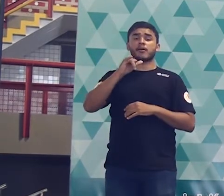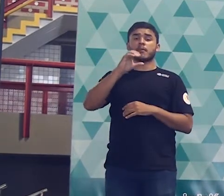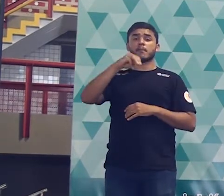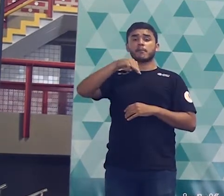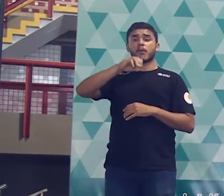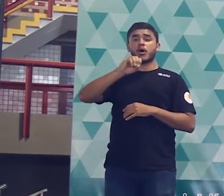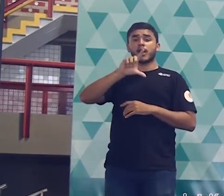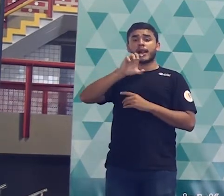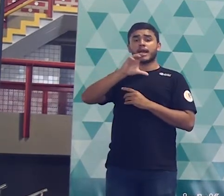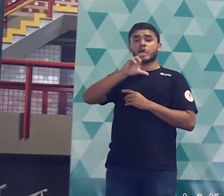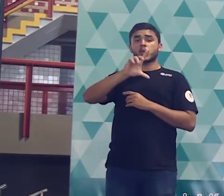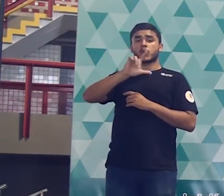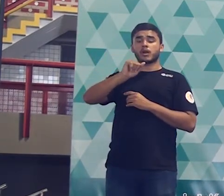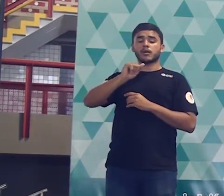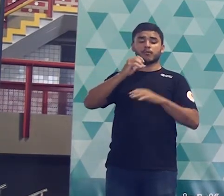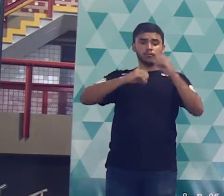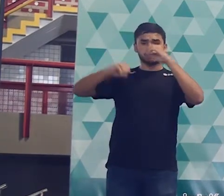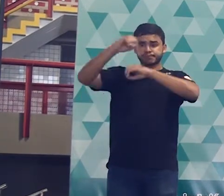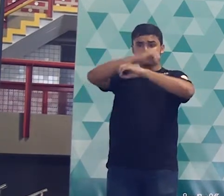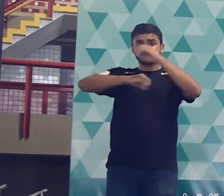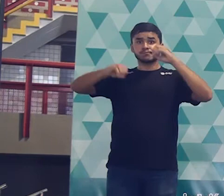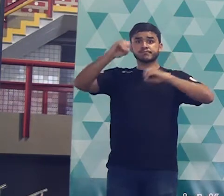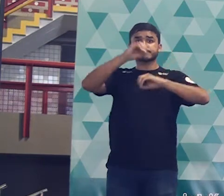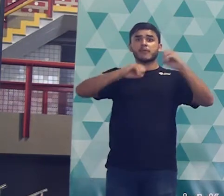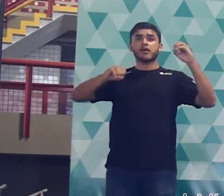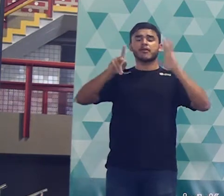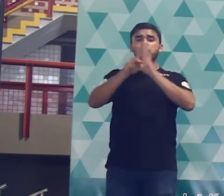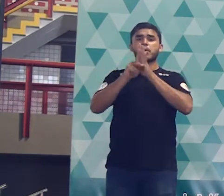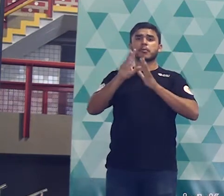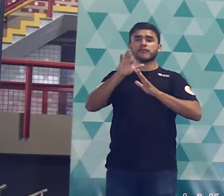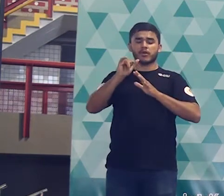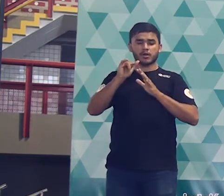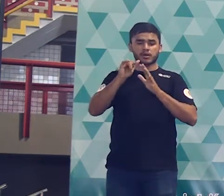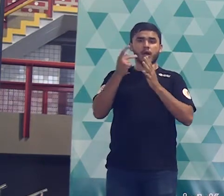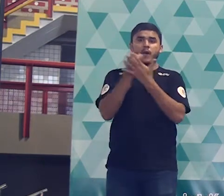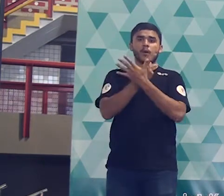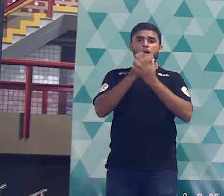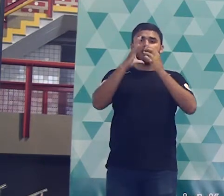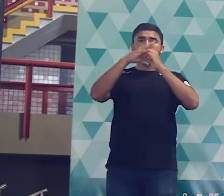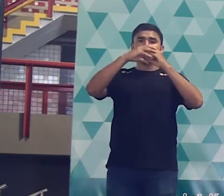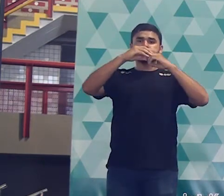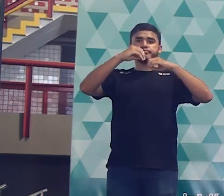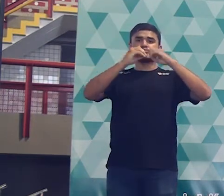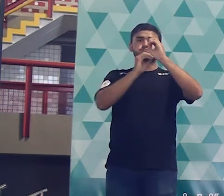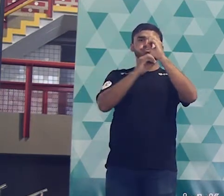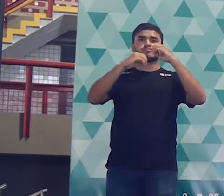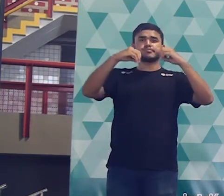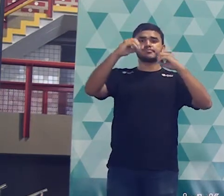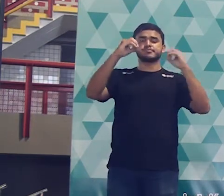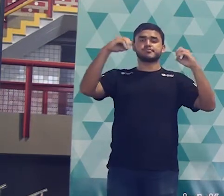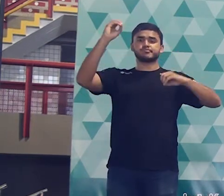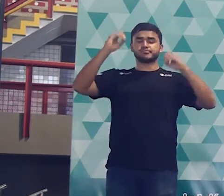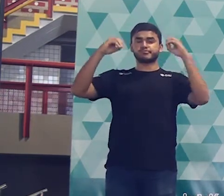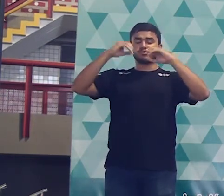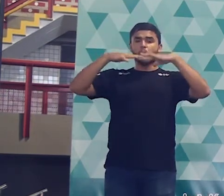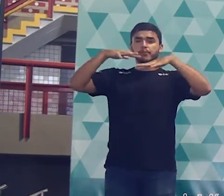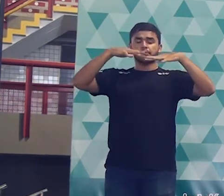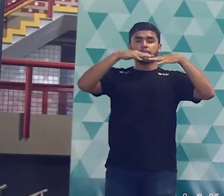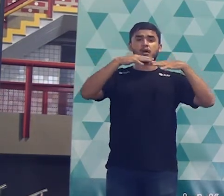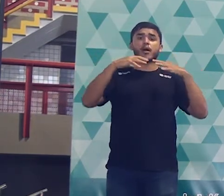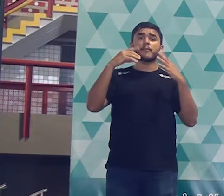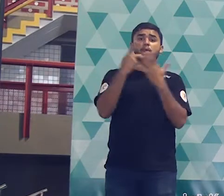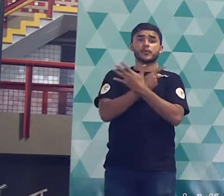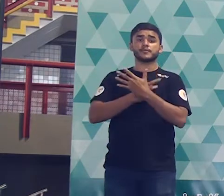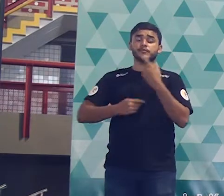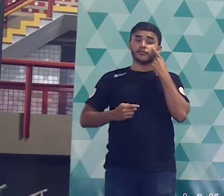ela vai sair de um sistema para o próximo. E nesse sistema ela quebra as ligações intermoleculares. Já comecei um